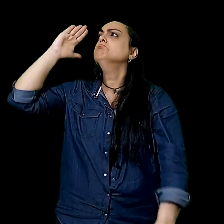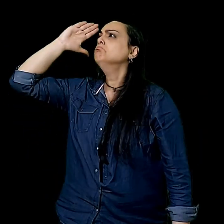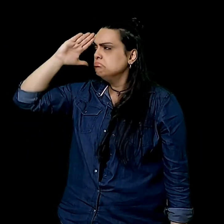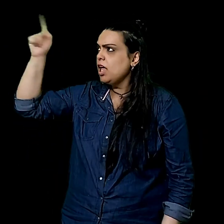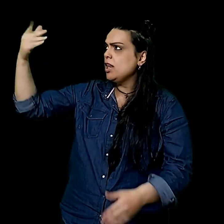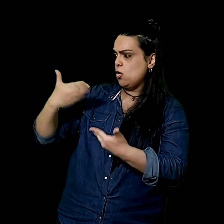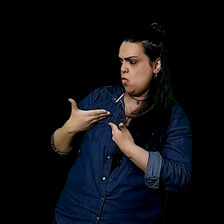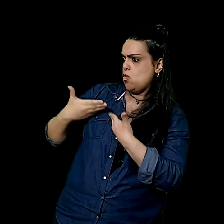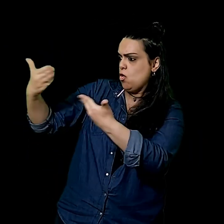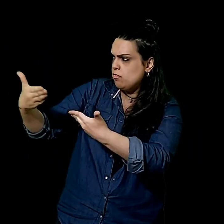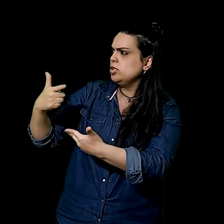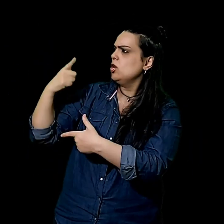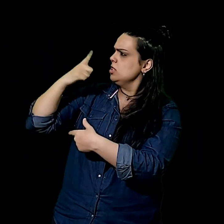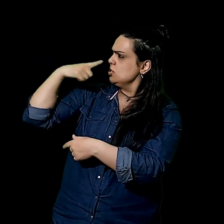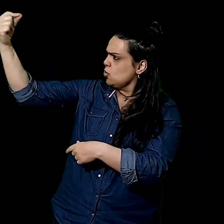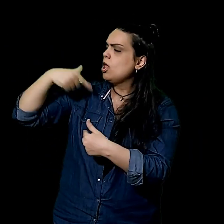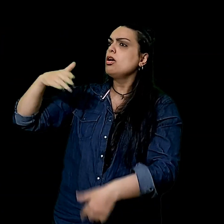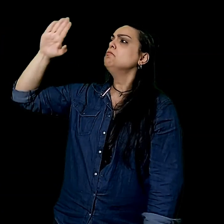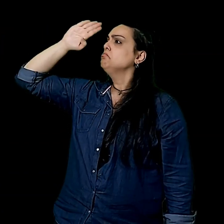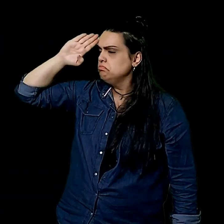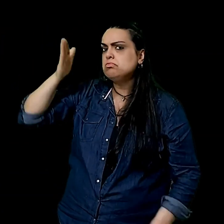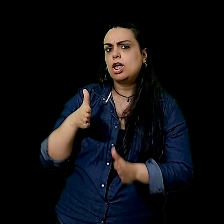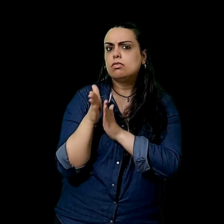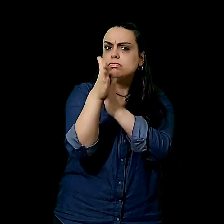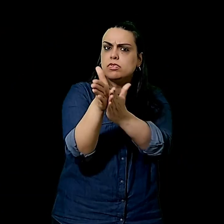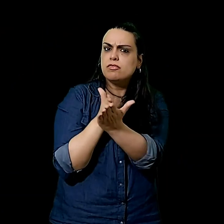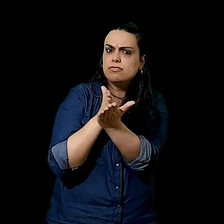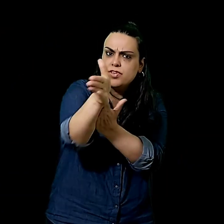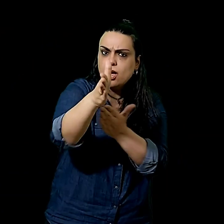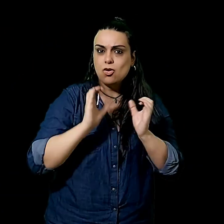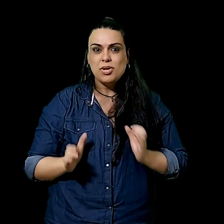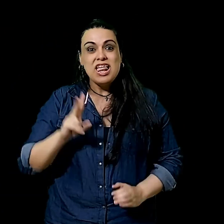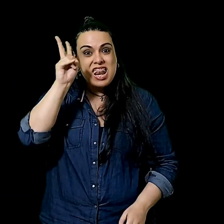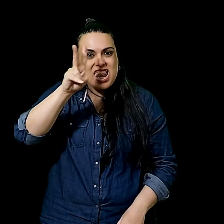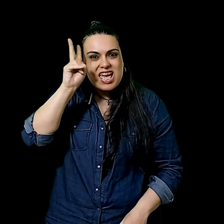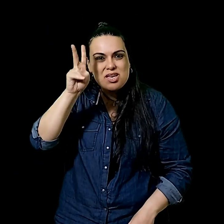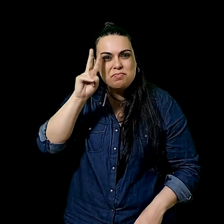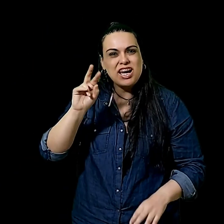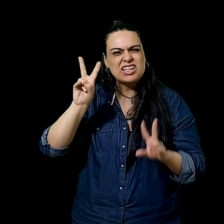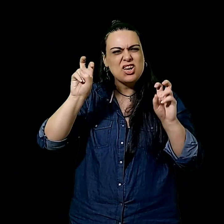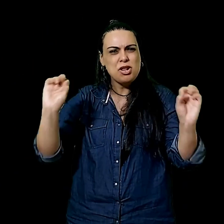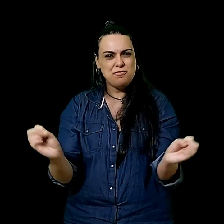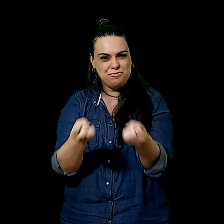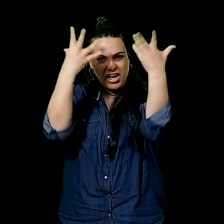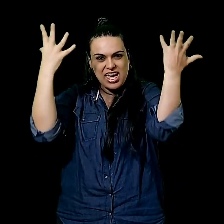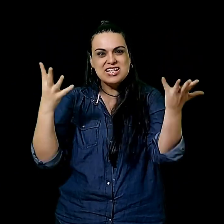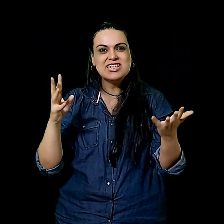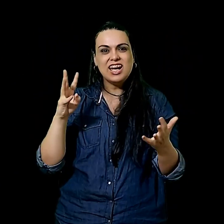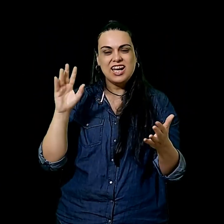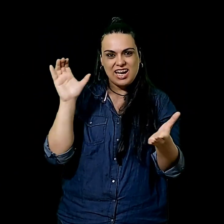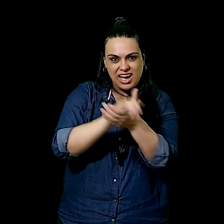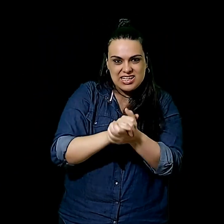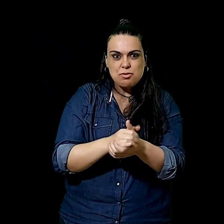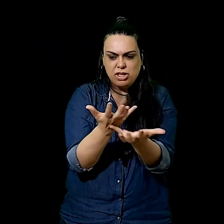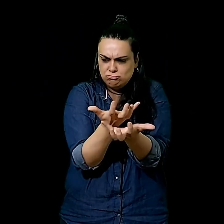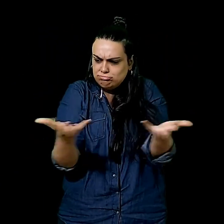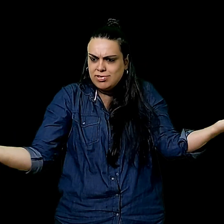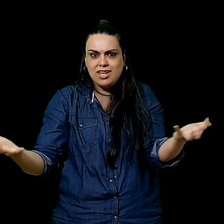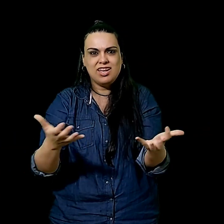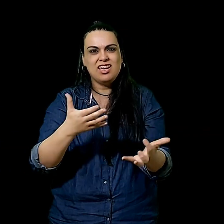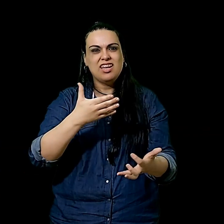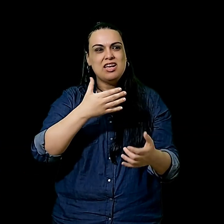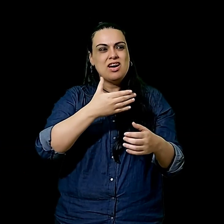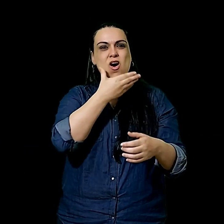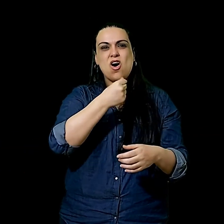fez. Lembra daquela aula que nós tivemos quando falamos sobre a postura acerca a mesa do banquete? Então, Paulo se enquadra perfeitamente nisso, para a